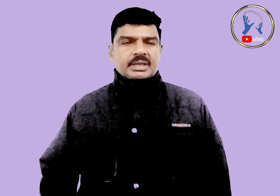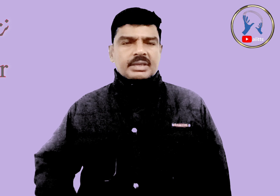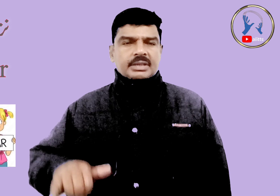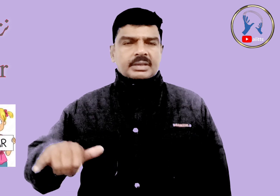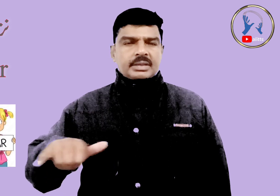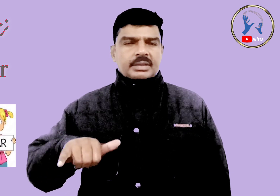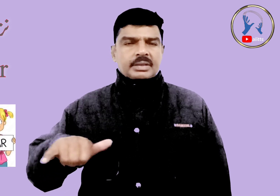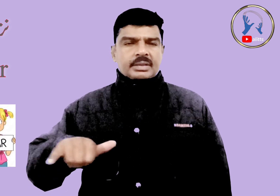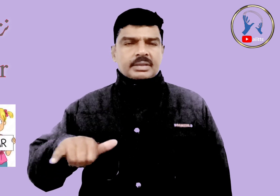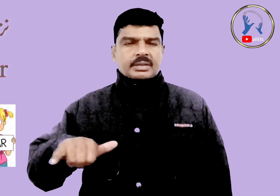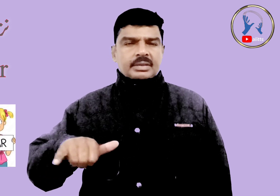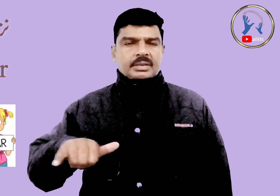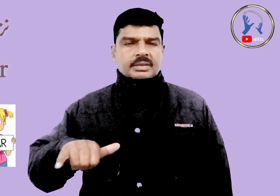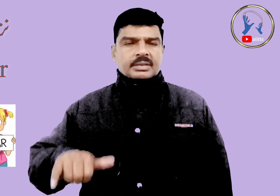नजदीक,